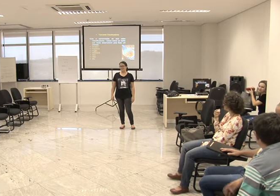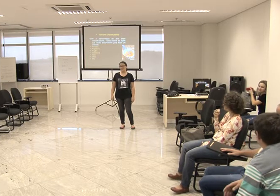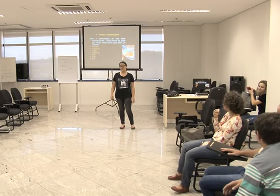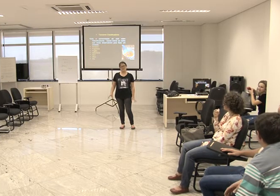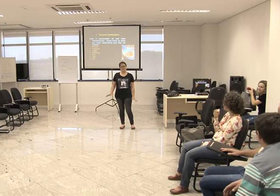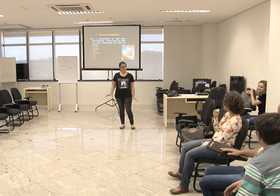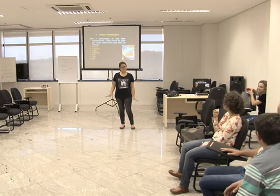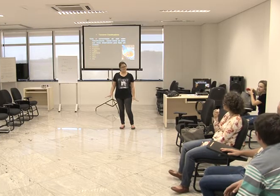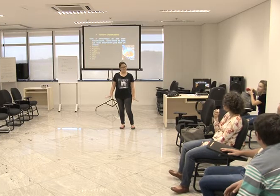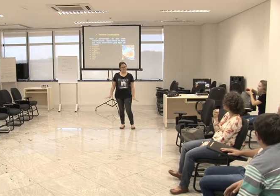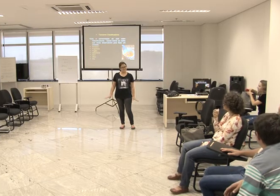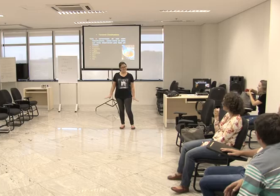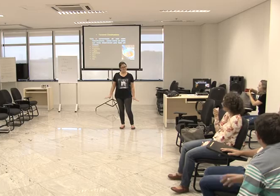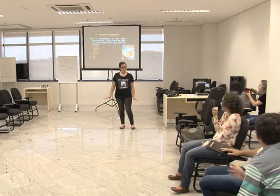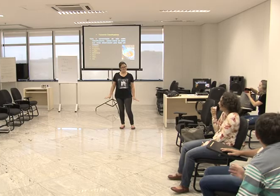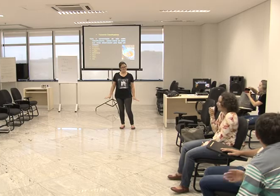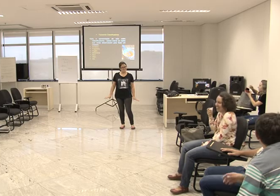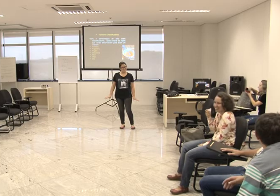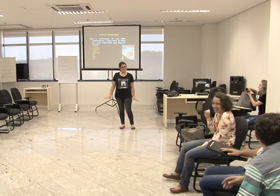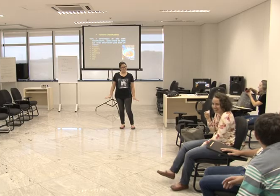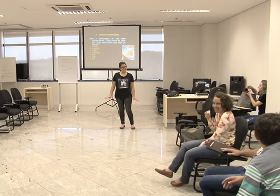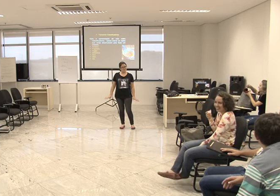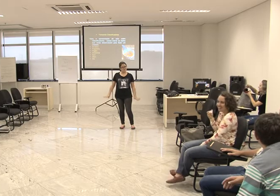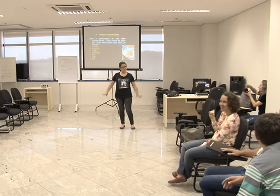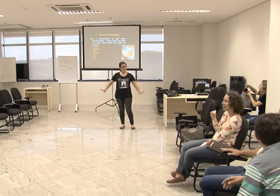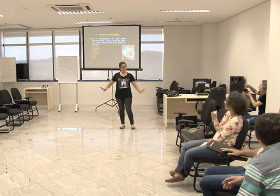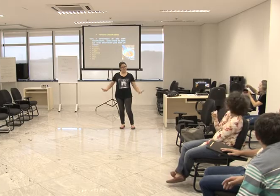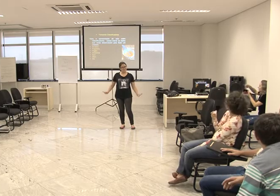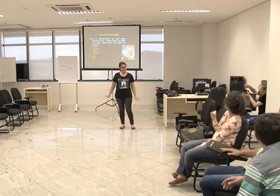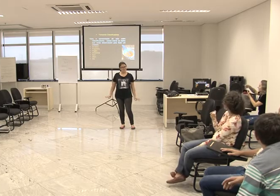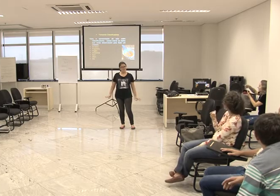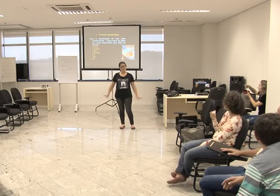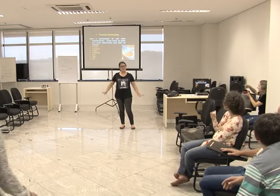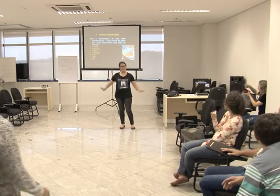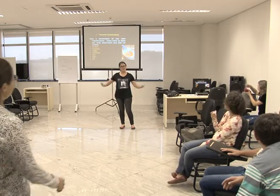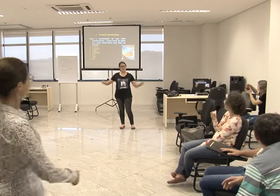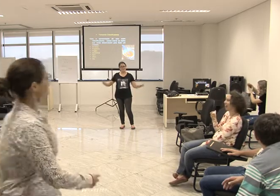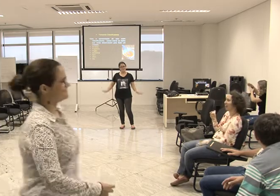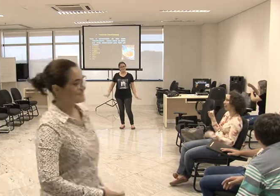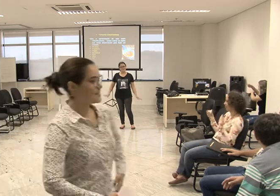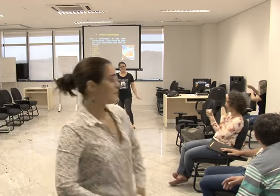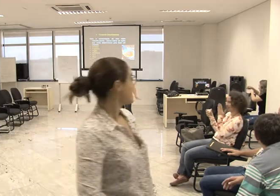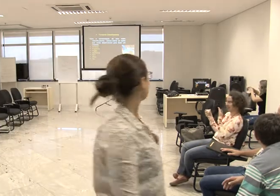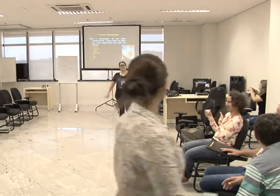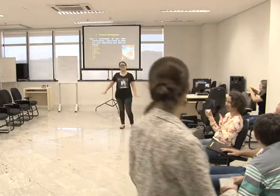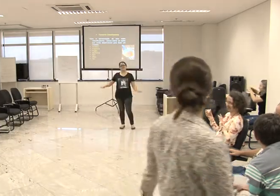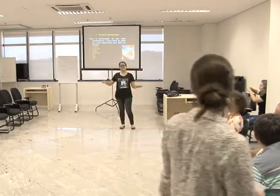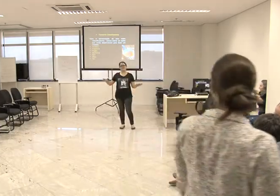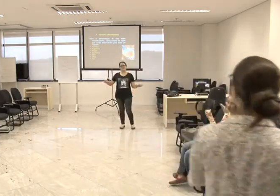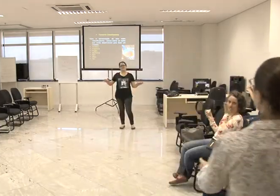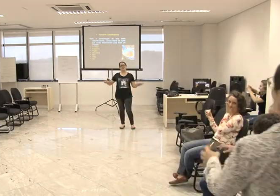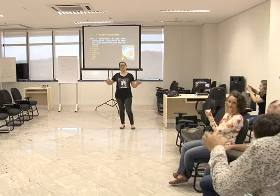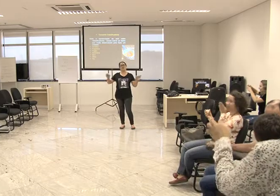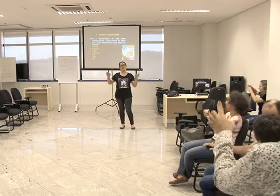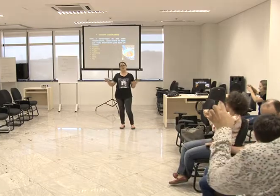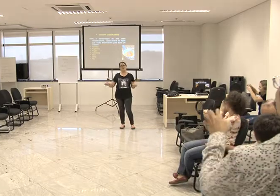Eu já falei para vocês que esse tipo de comentário não pode ser feito para as pessoas que moram longe dos